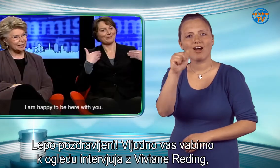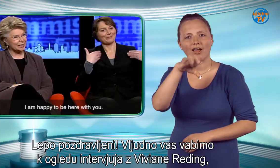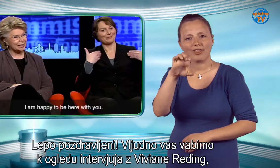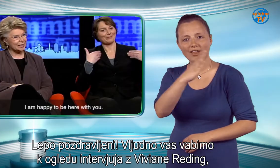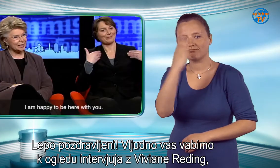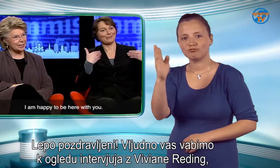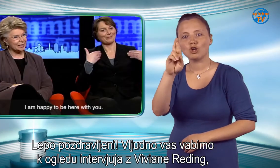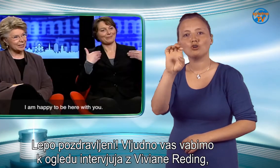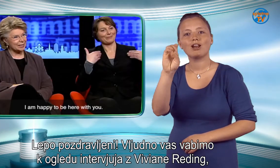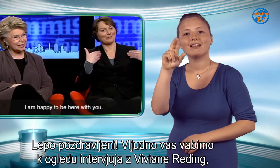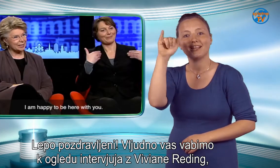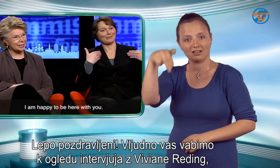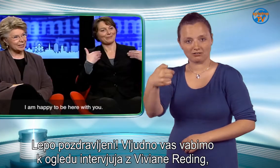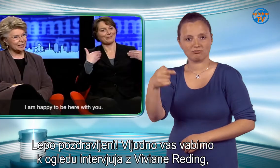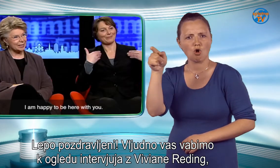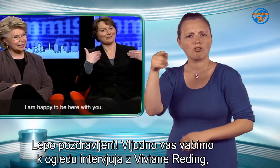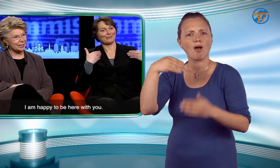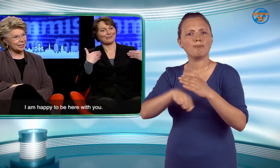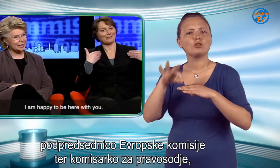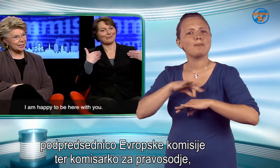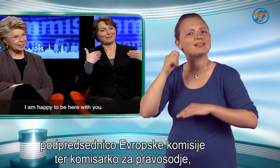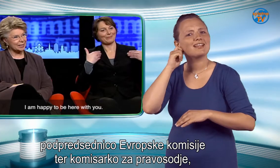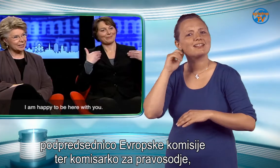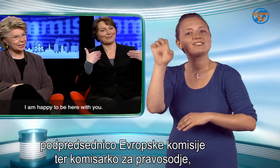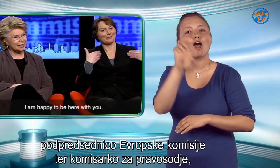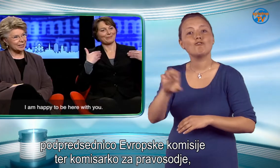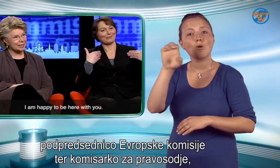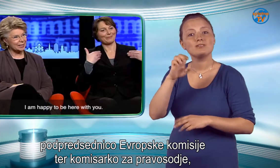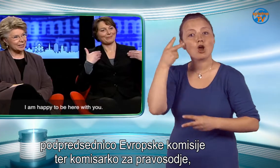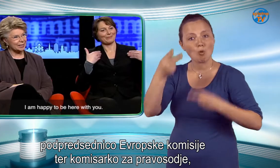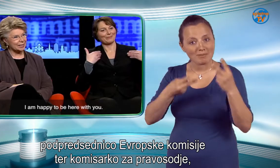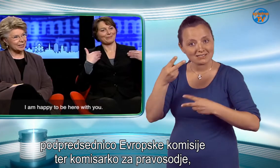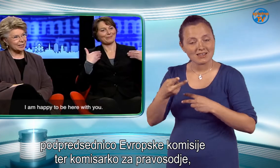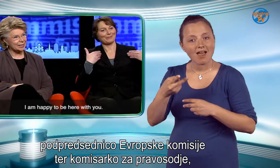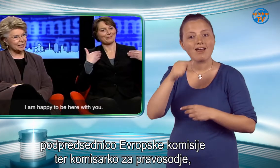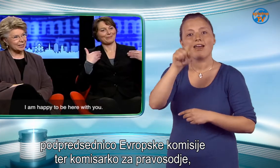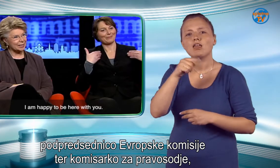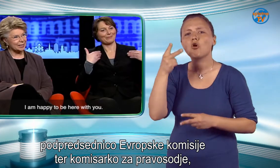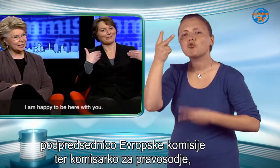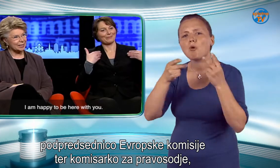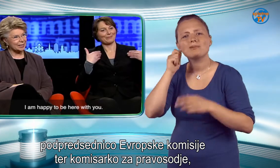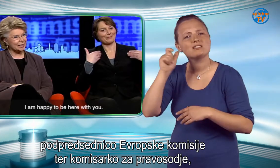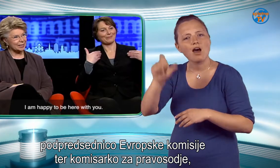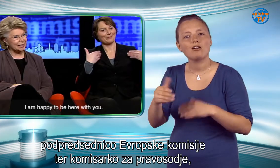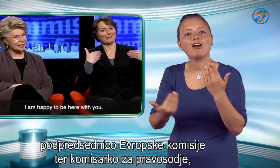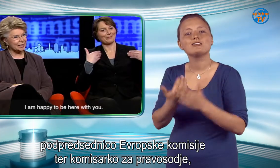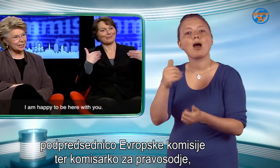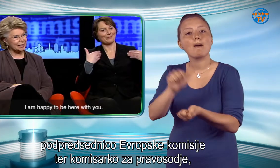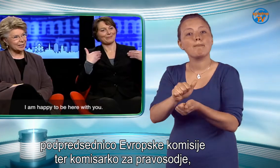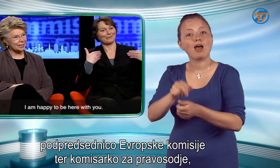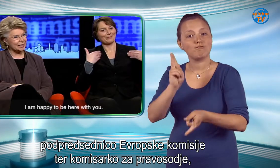Evropske komisije ter komisarko za pravosodje, temeljne pravice in državljanstvo.